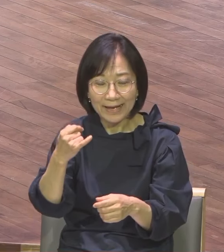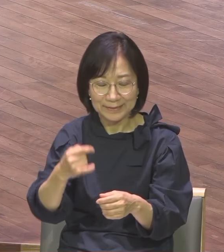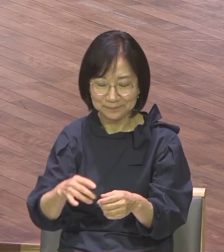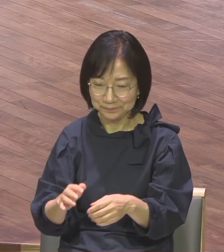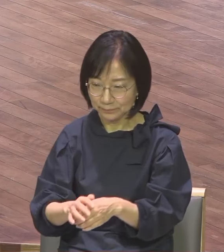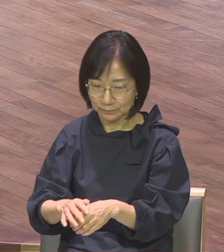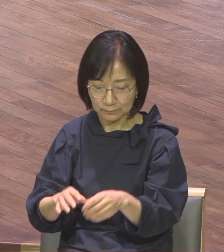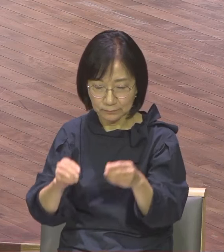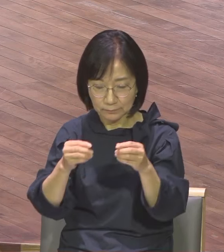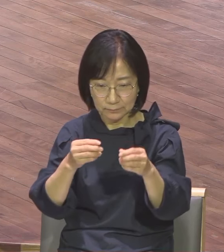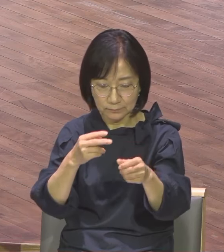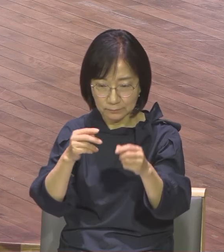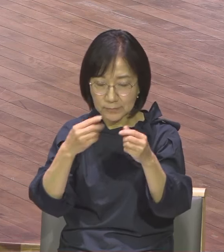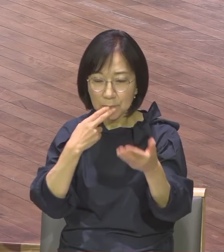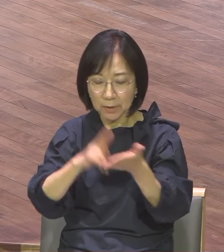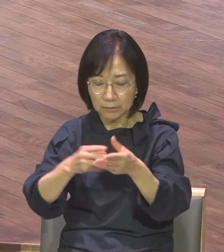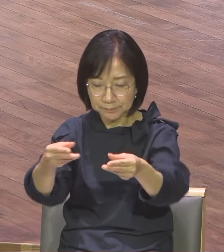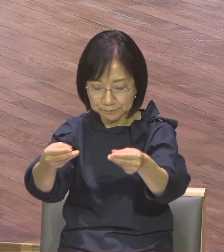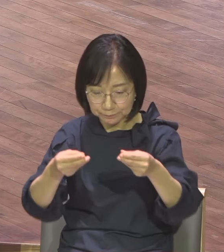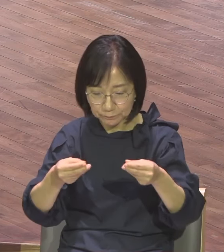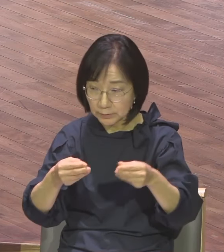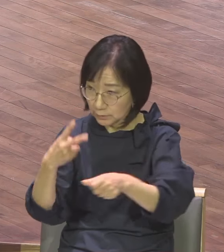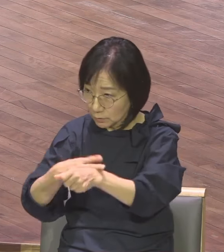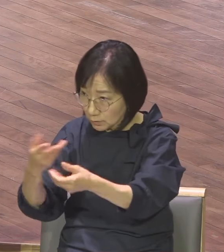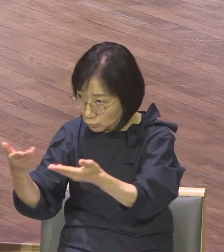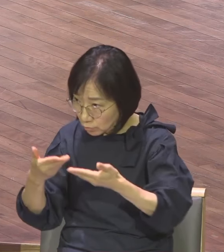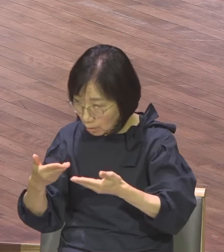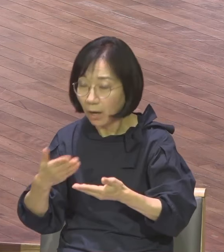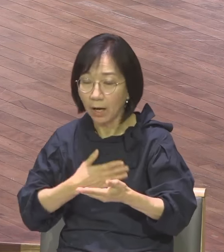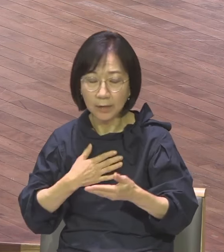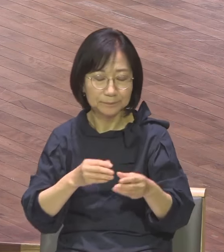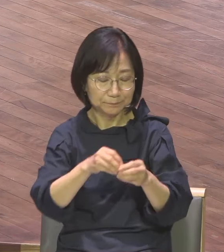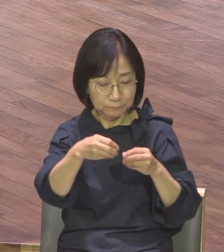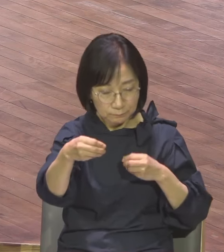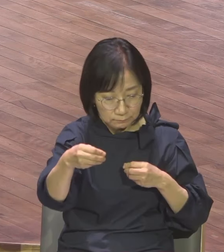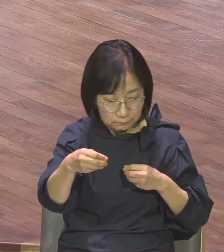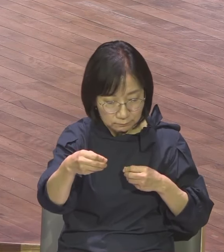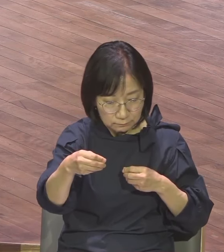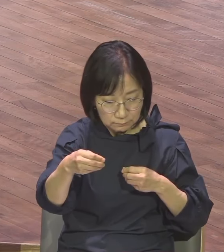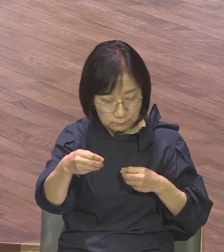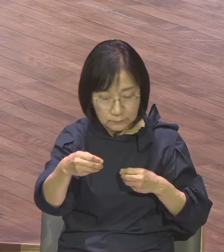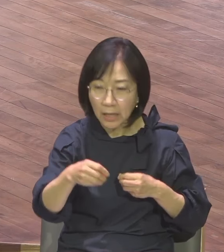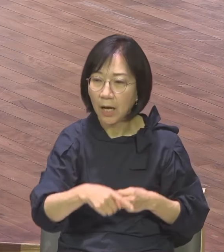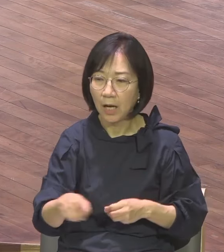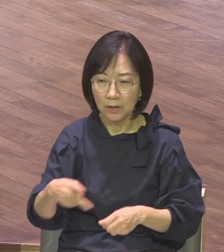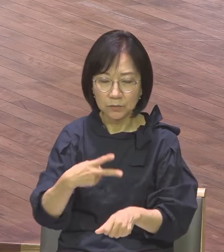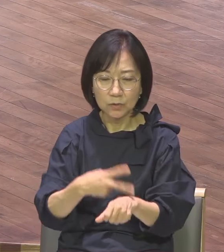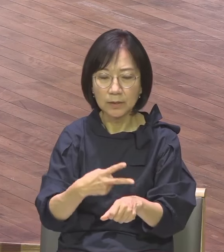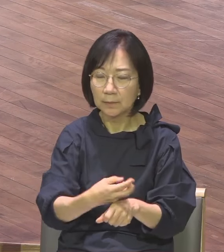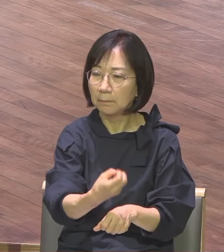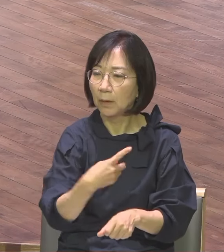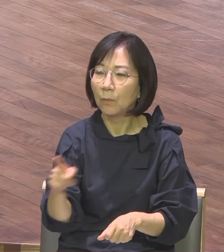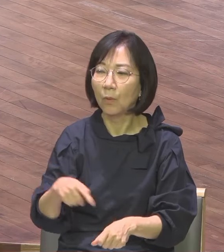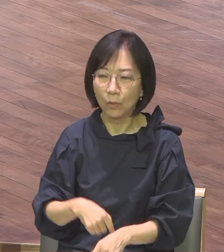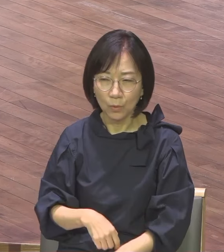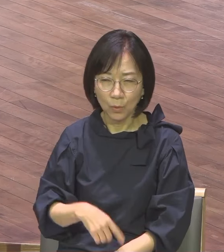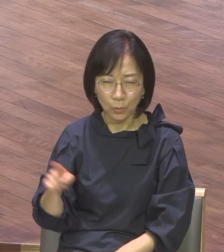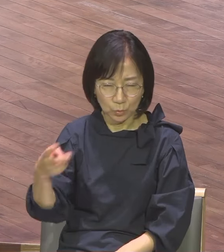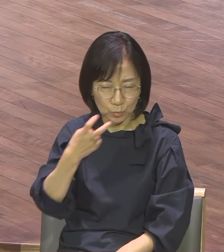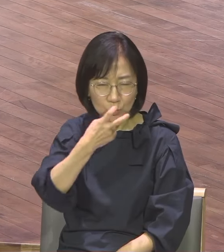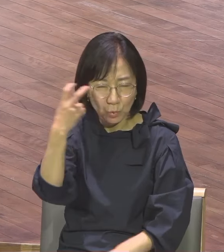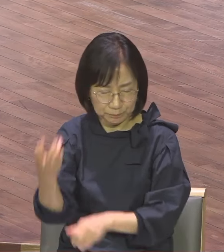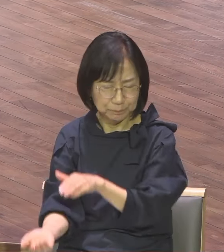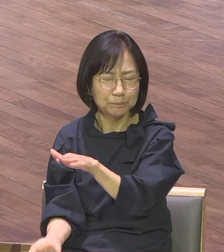너는 워낙 머리가 좋고 워낙 뛰어나기 때문에 선생님 너를 도저히 가르쳐 없어 내보고 가르치란다.